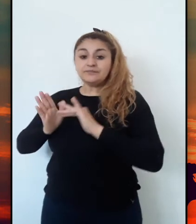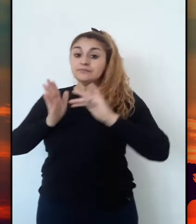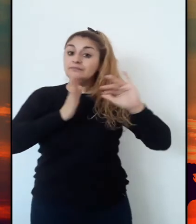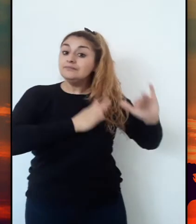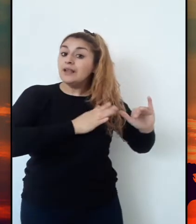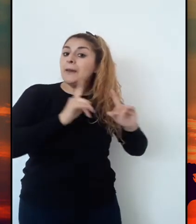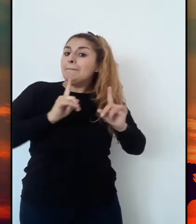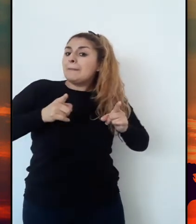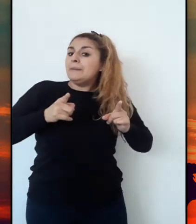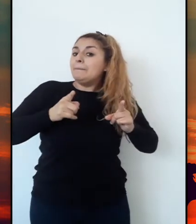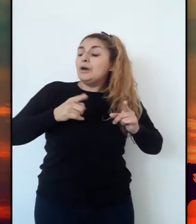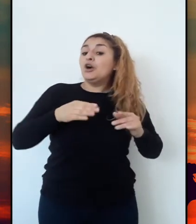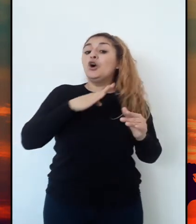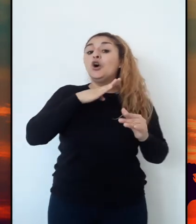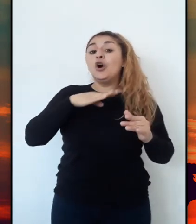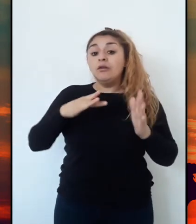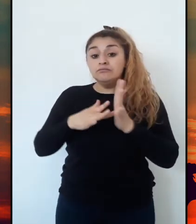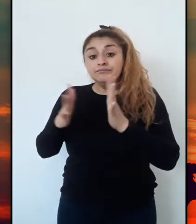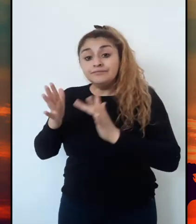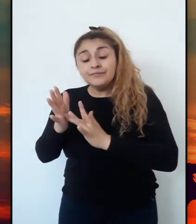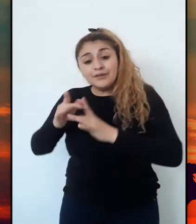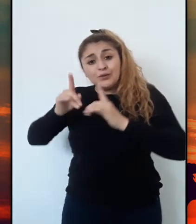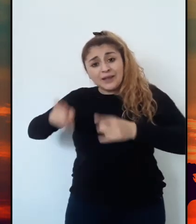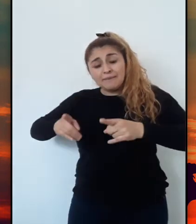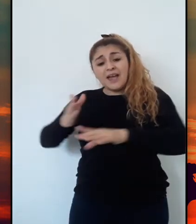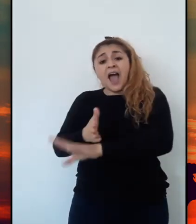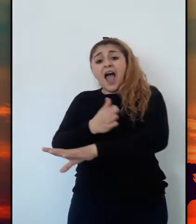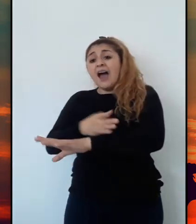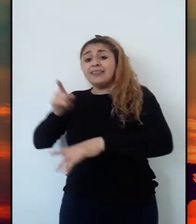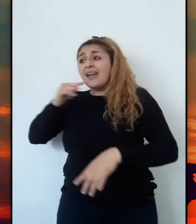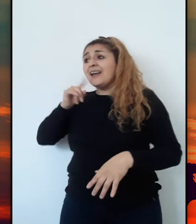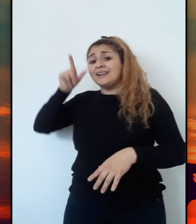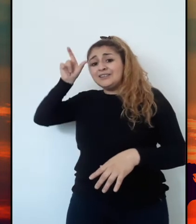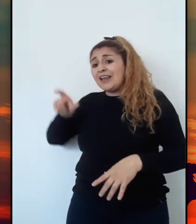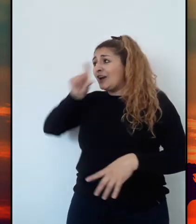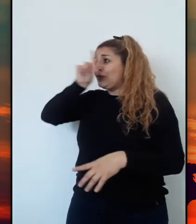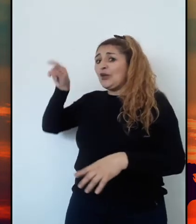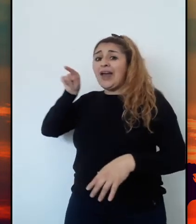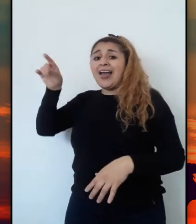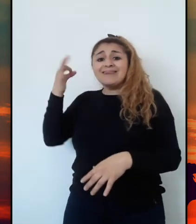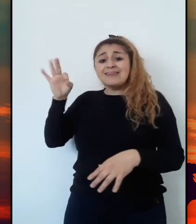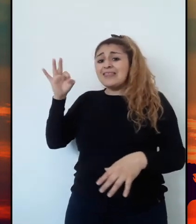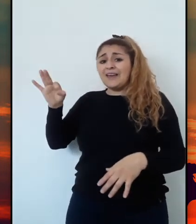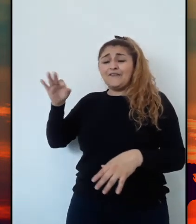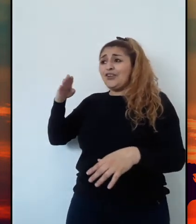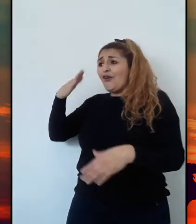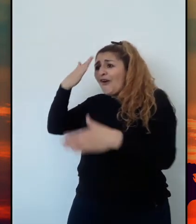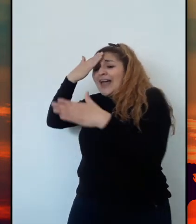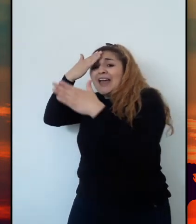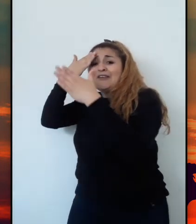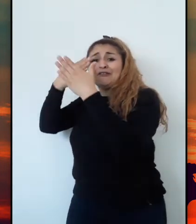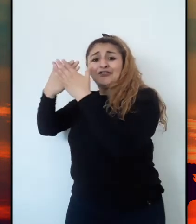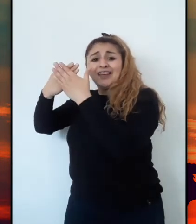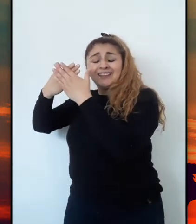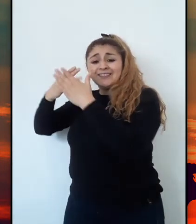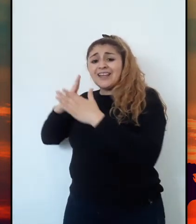moi, si es posible, aleja de mí esta copa. Toutefois, non pas ce que je veux, pero no se